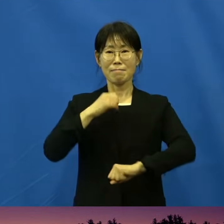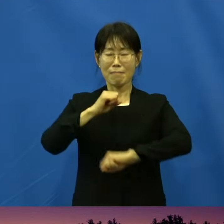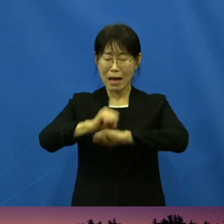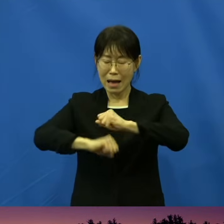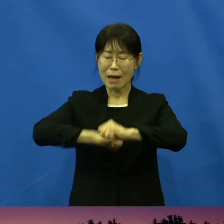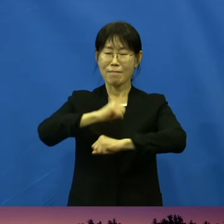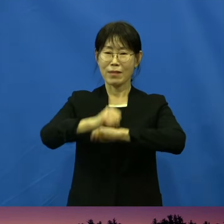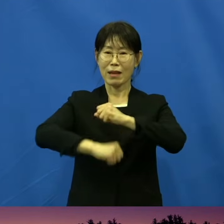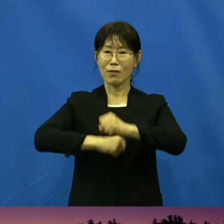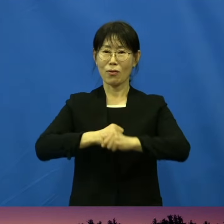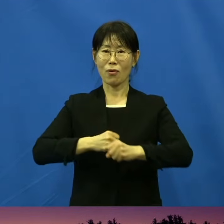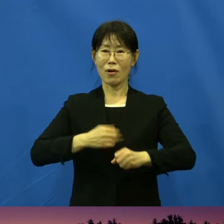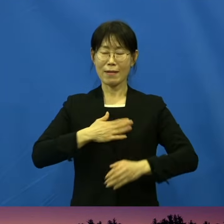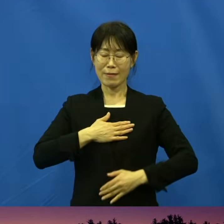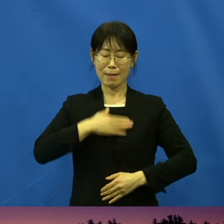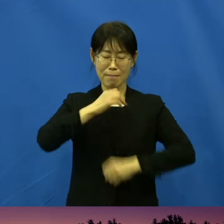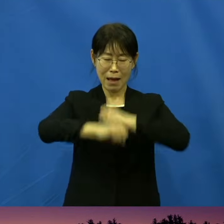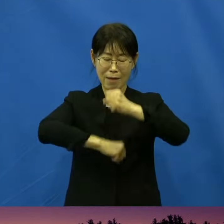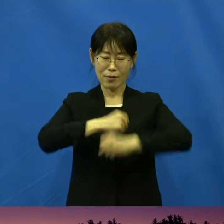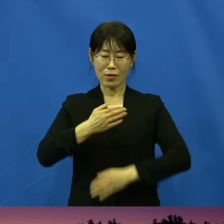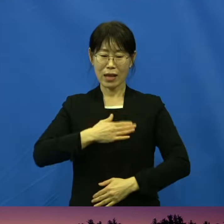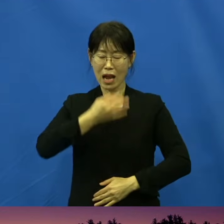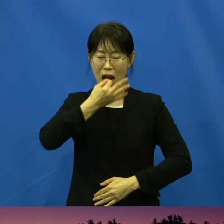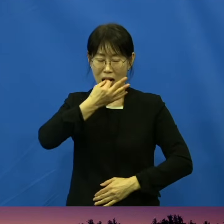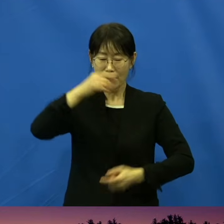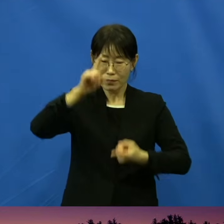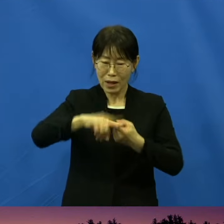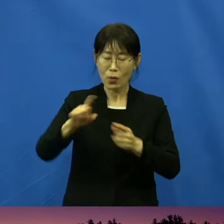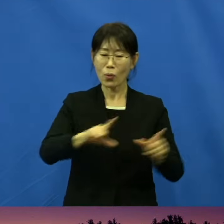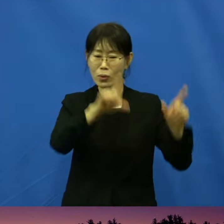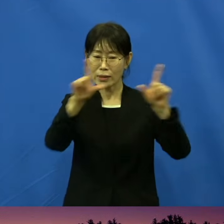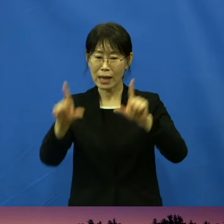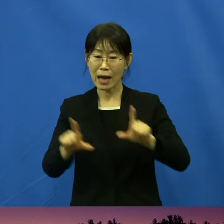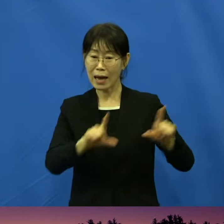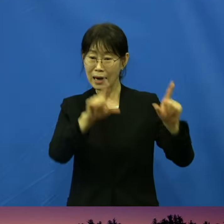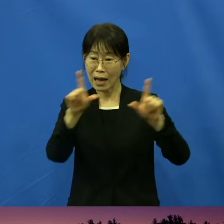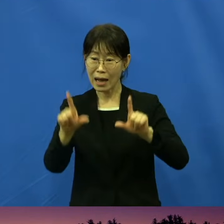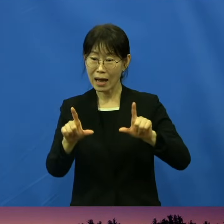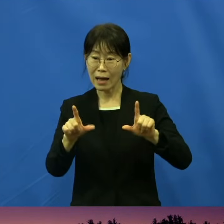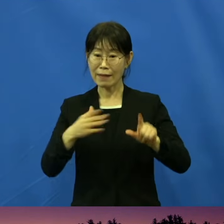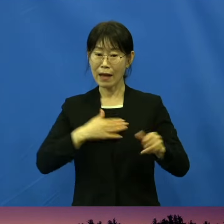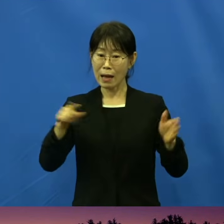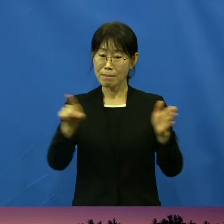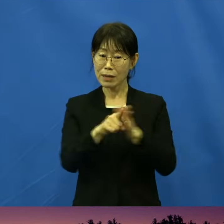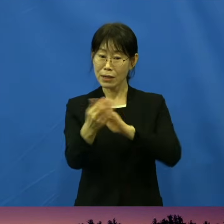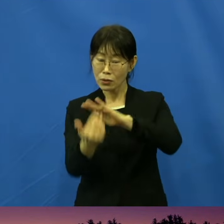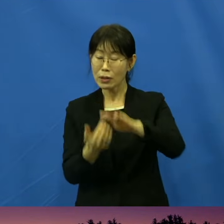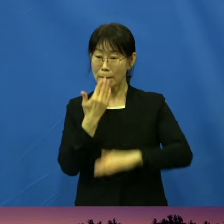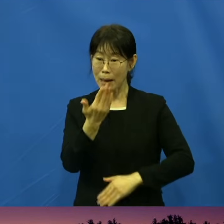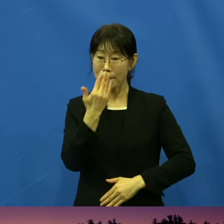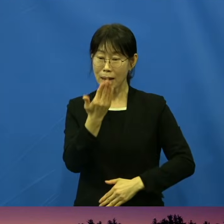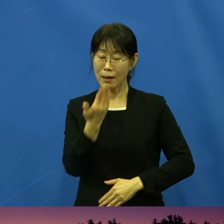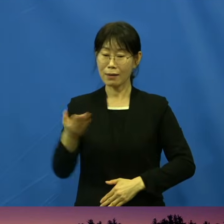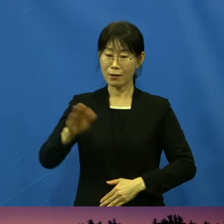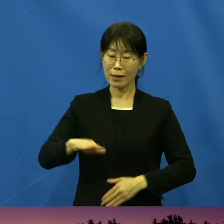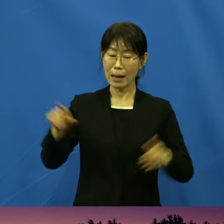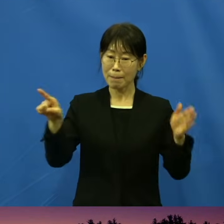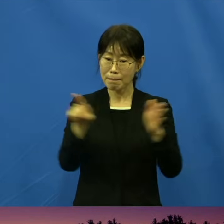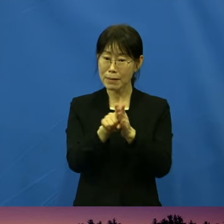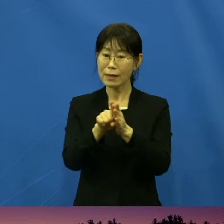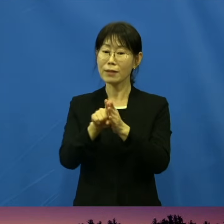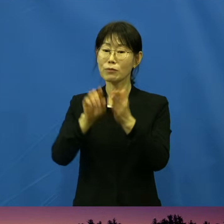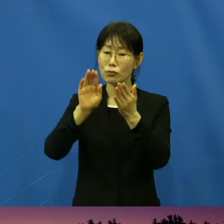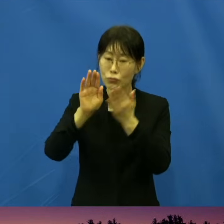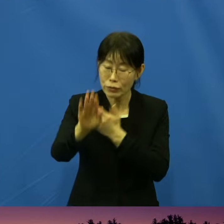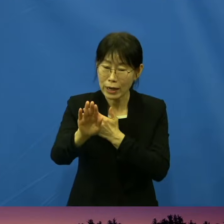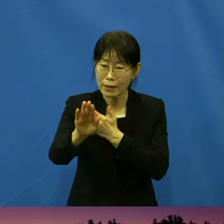내 마음대로 한번 살아보세요. 이제는 그렇게 살 수가 없어요. 내가 그리스도와 함께 십자가 못 박혔다라고 하는 이것을 고백한